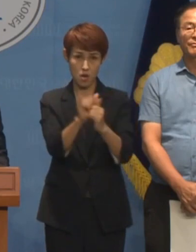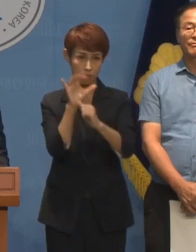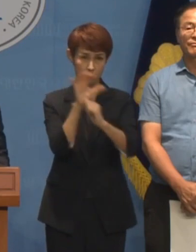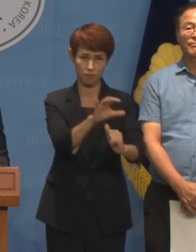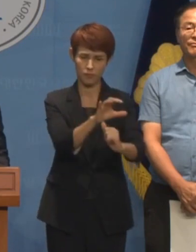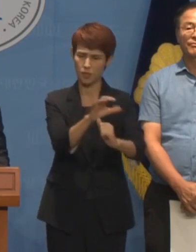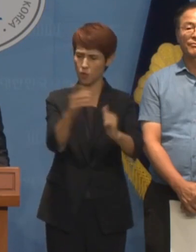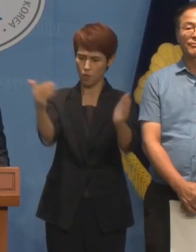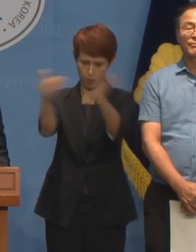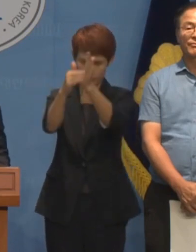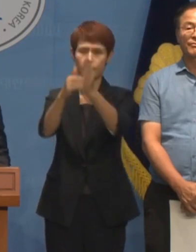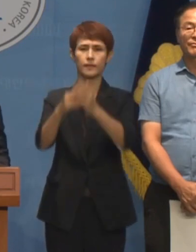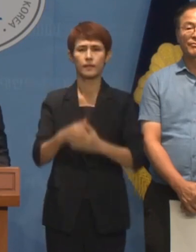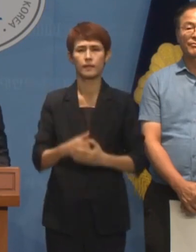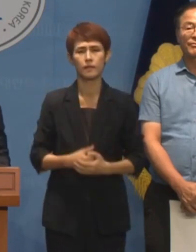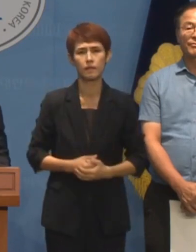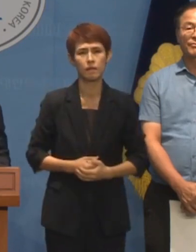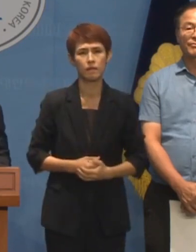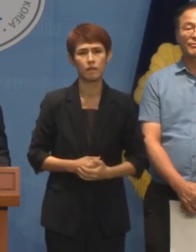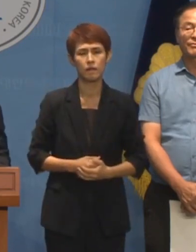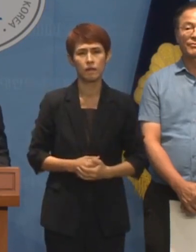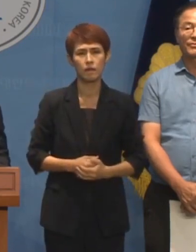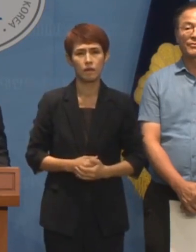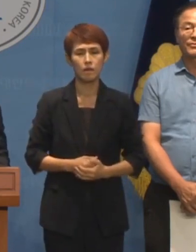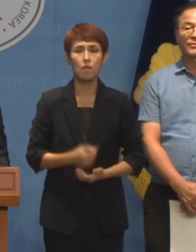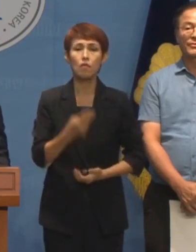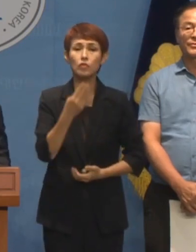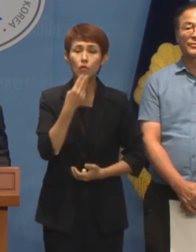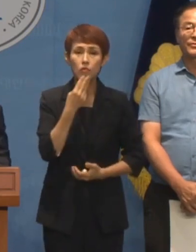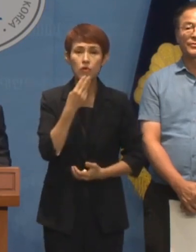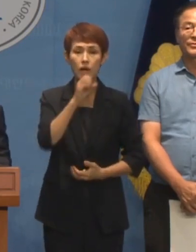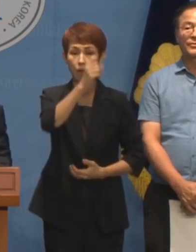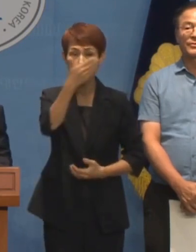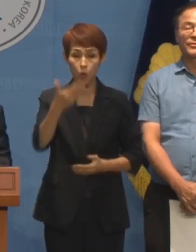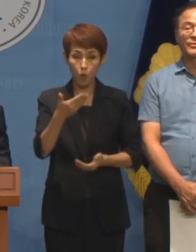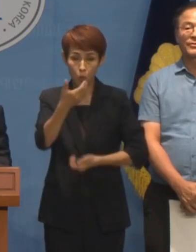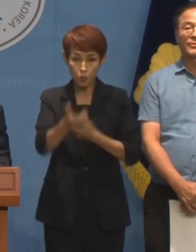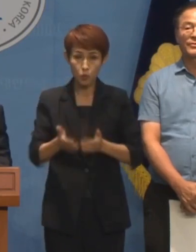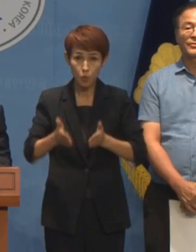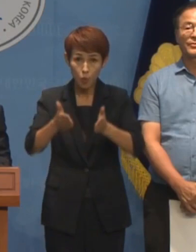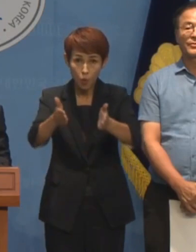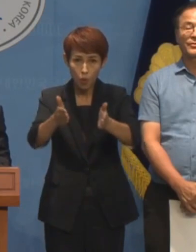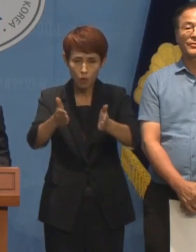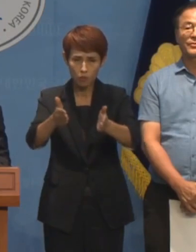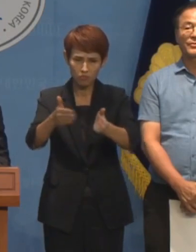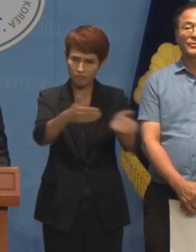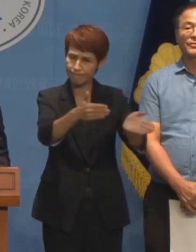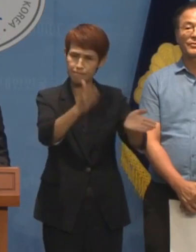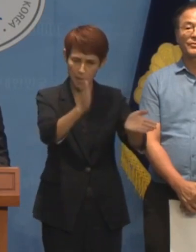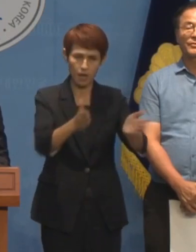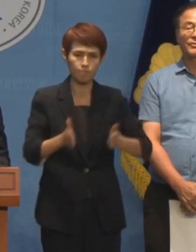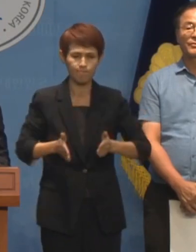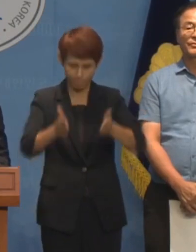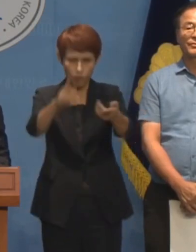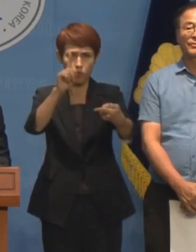즉각 멈춰야 합니다. 그리고 서울 양평 고속도로를 원안대로 추진하고 초유의 고속도로